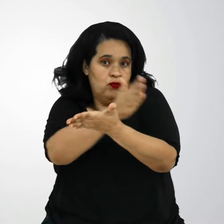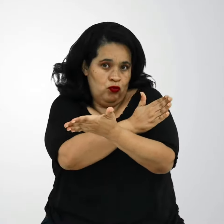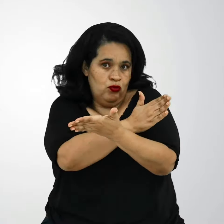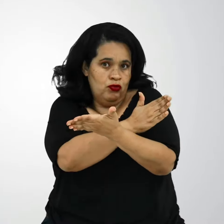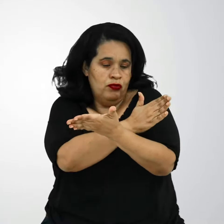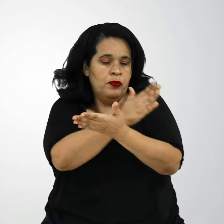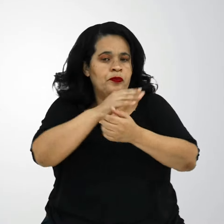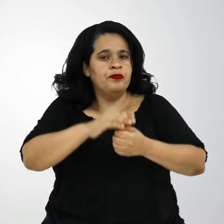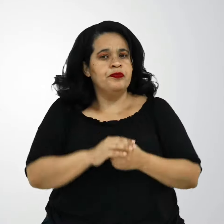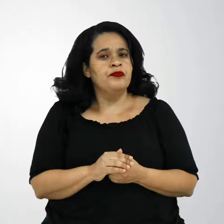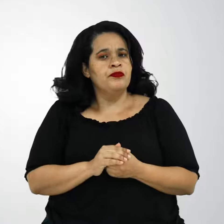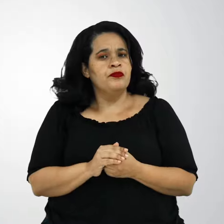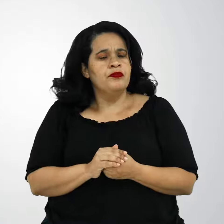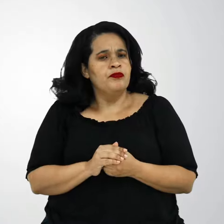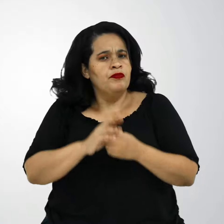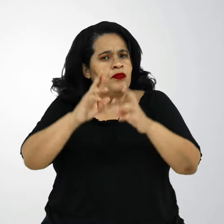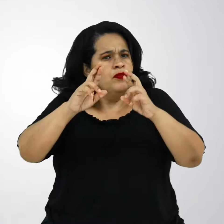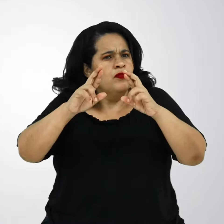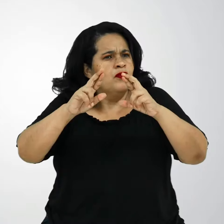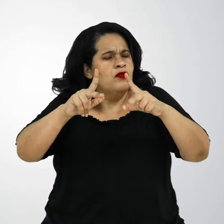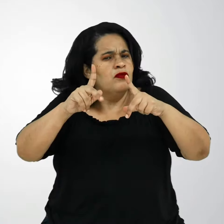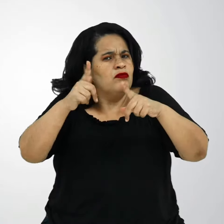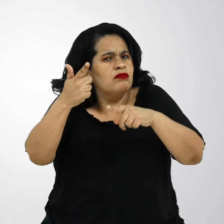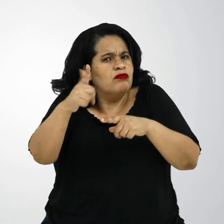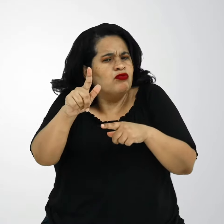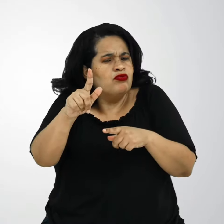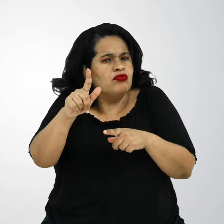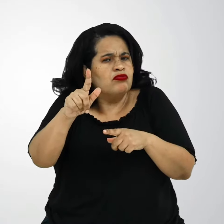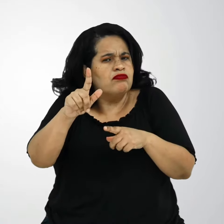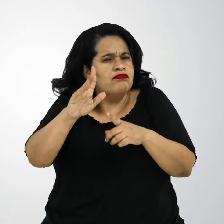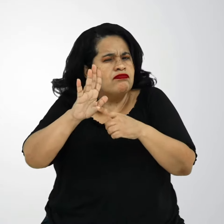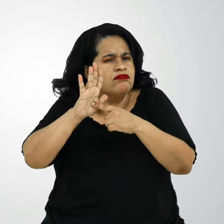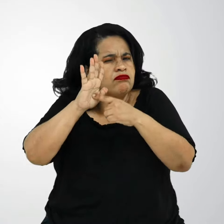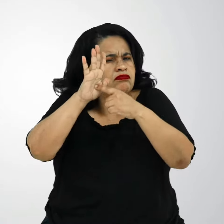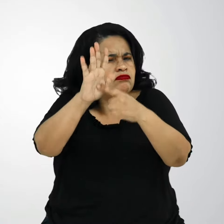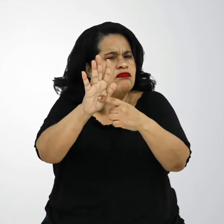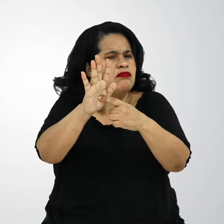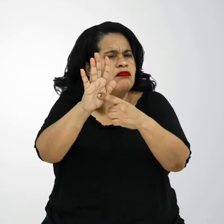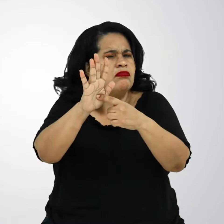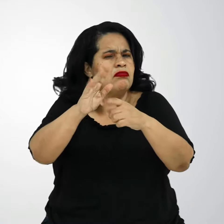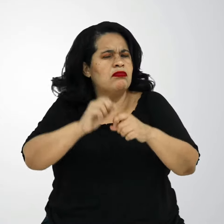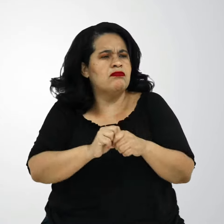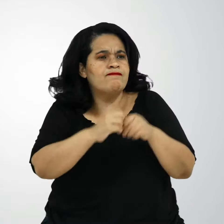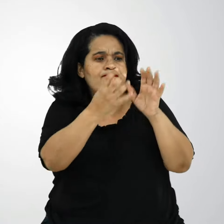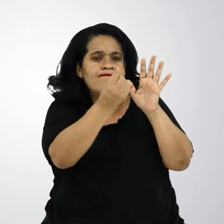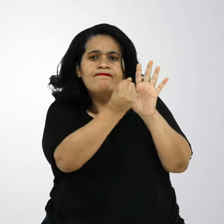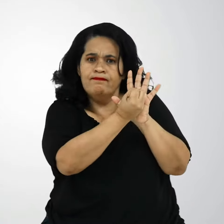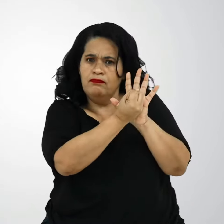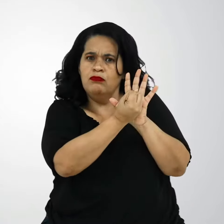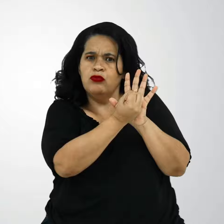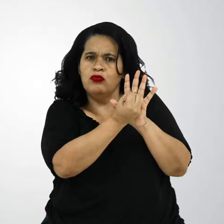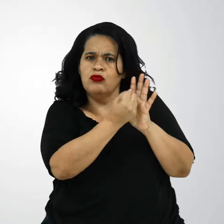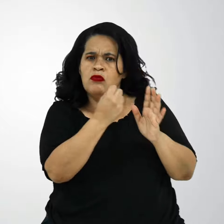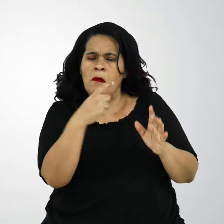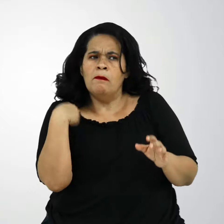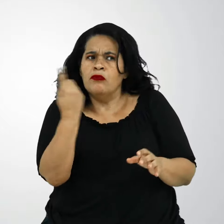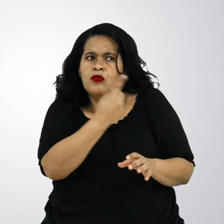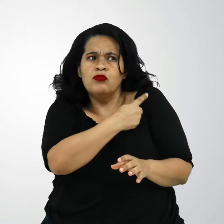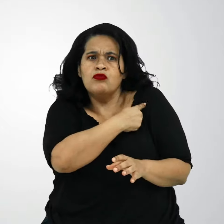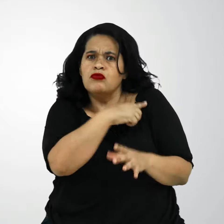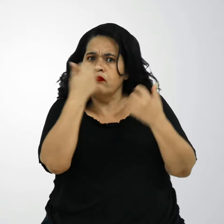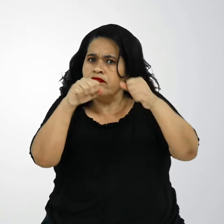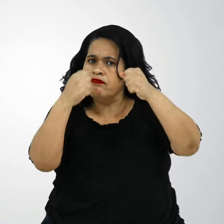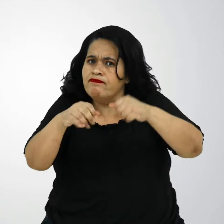E diferente de todas as outras, ela trata-se de um período simbólico. A gente não pode perder isso de vista,